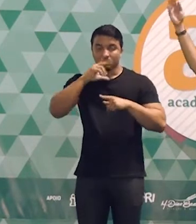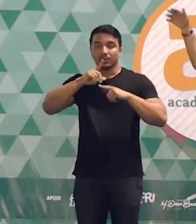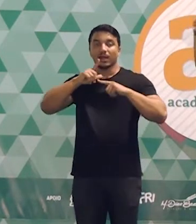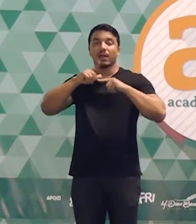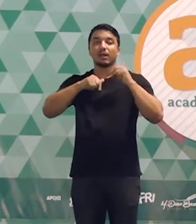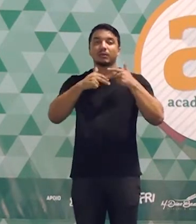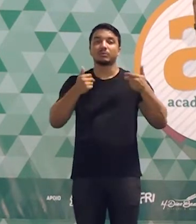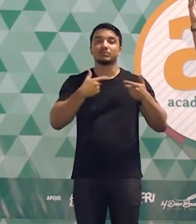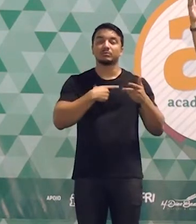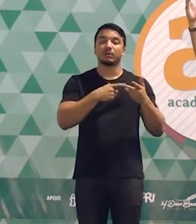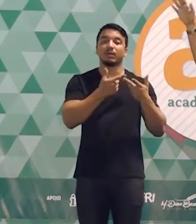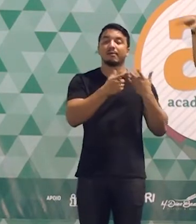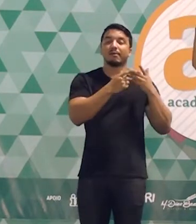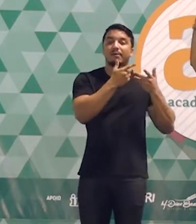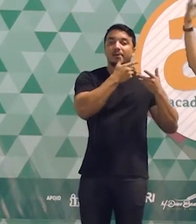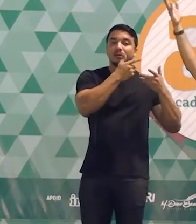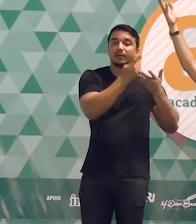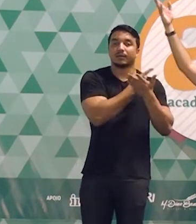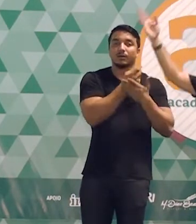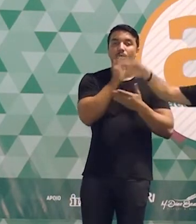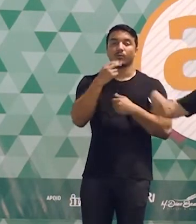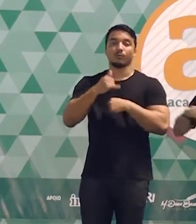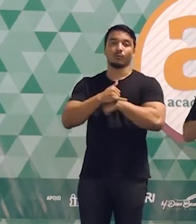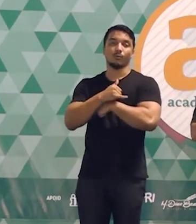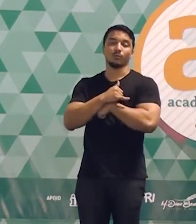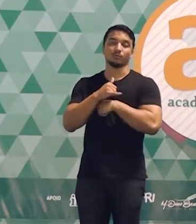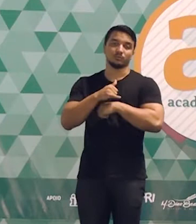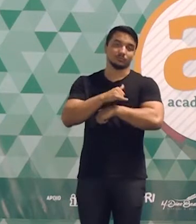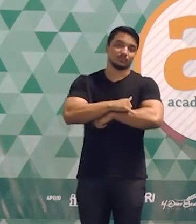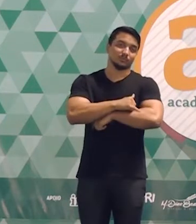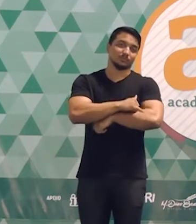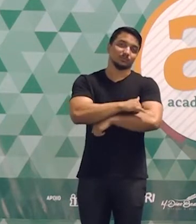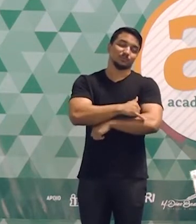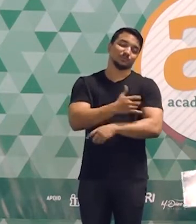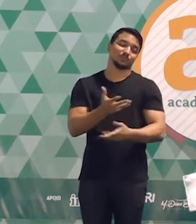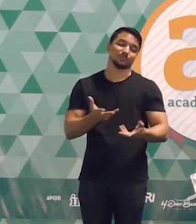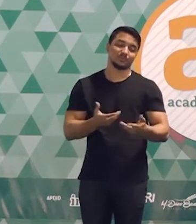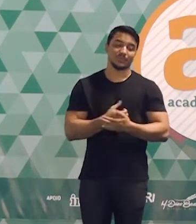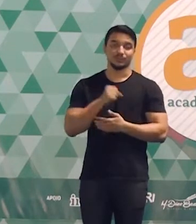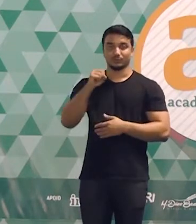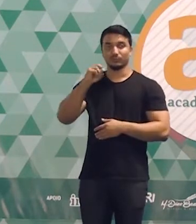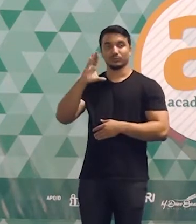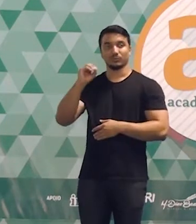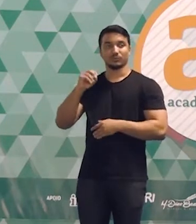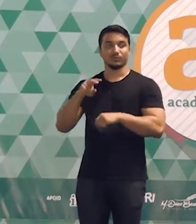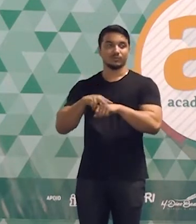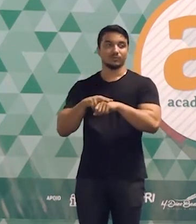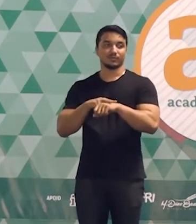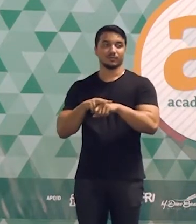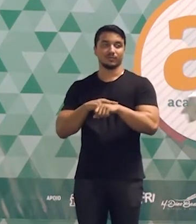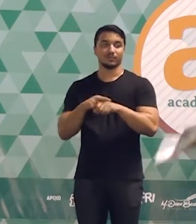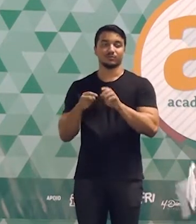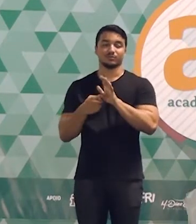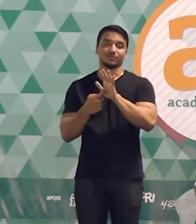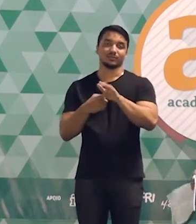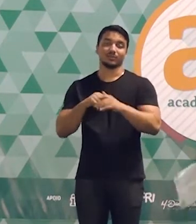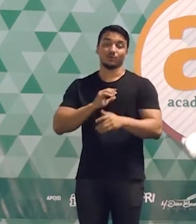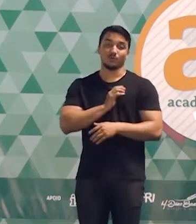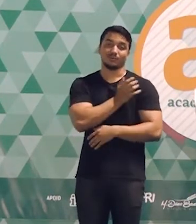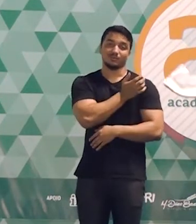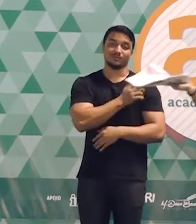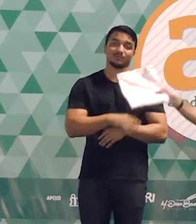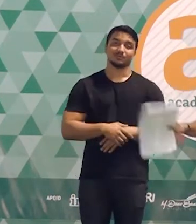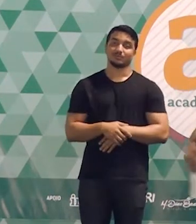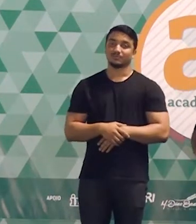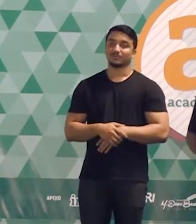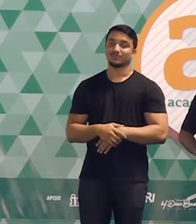imoral, é ilegal ou engorda. Então, meu chapa, suco verde, só para terminar minha exposição, é horrível.